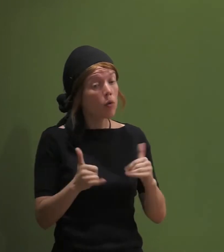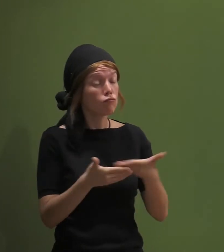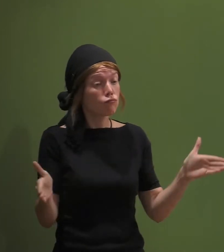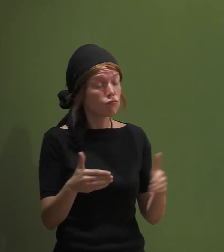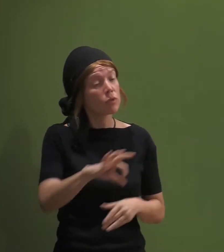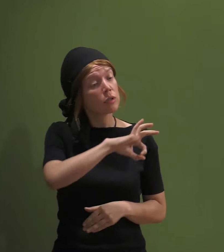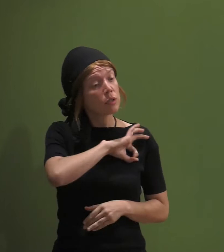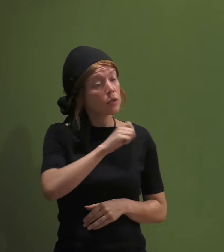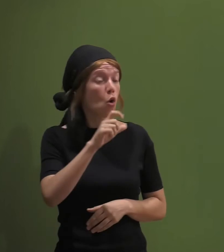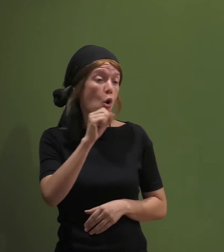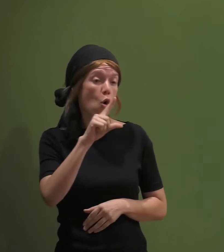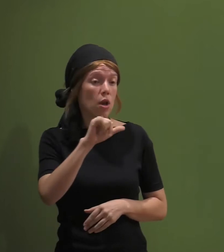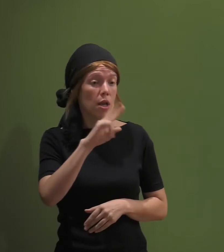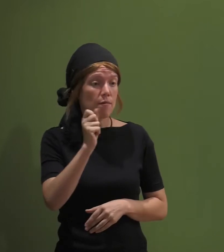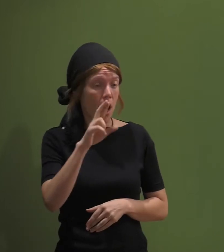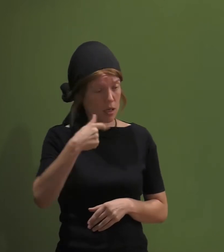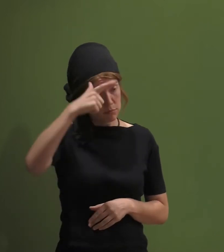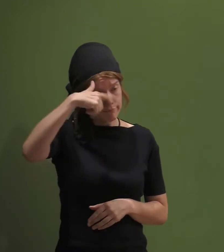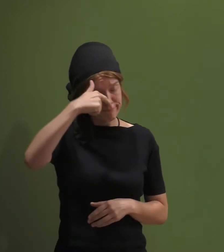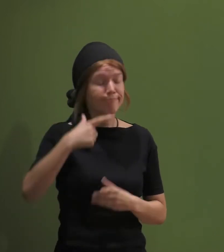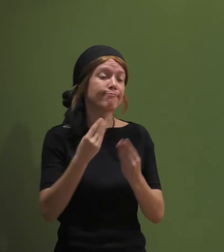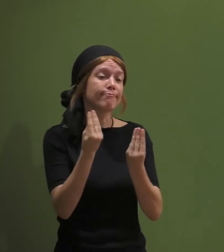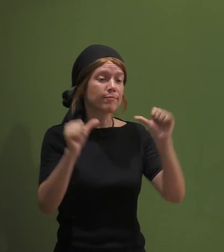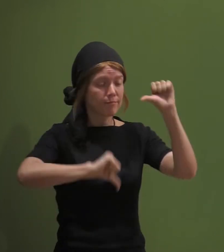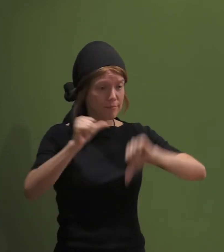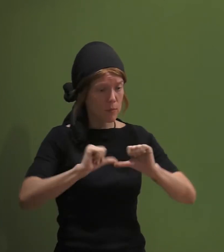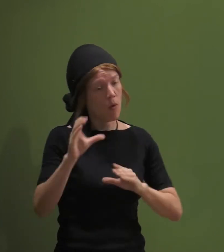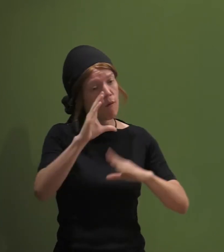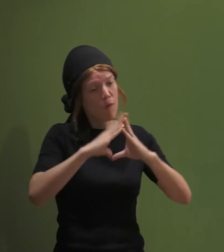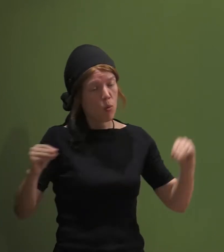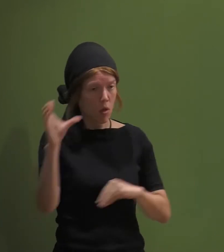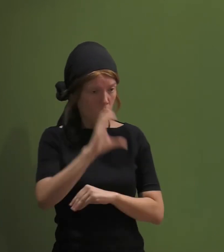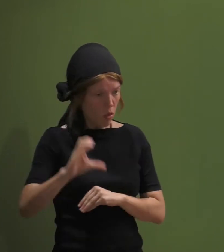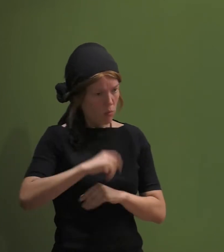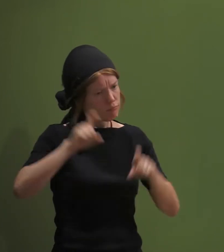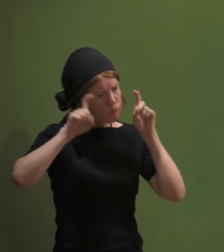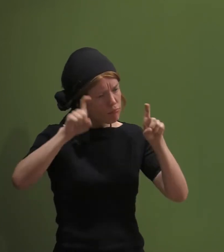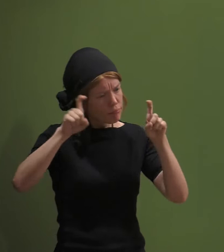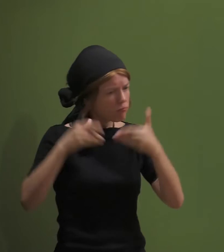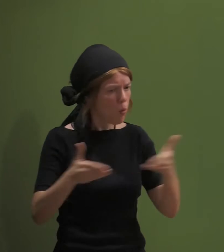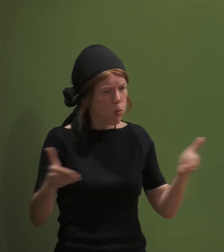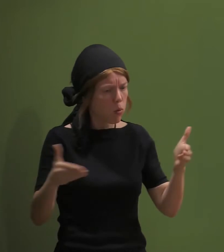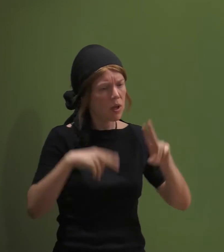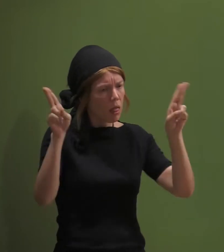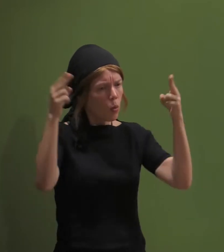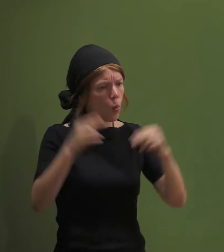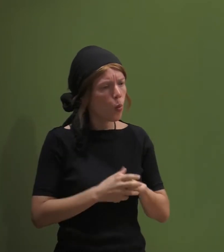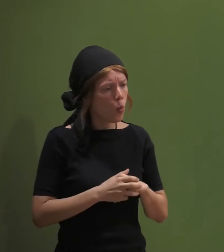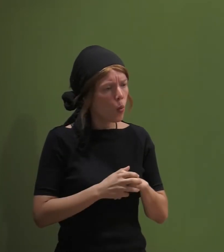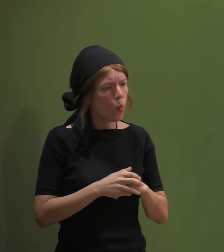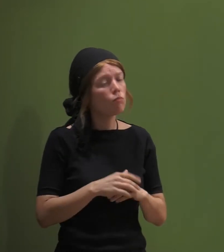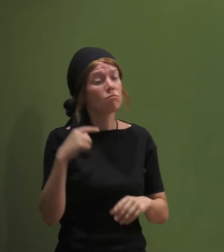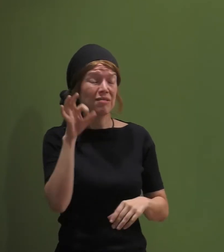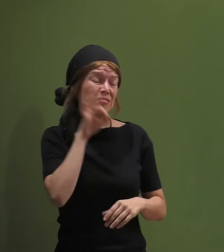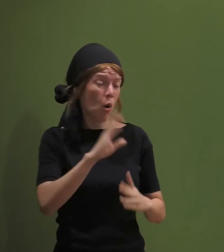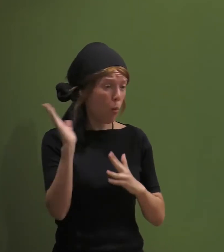profesor don Francisco Javier Olivares del Valle, catedrático de Química Física en la Facultad de Ciencias, impartía la lección inaugural del curso bajo el título «Medio siglo